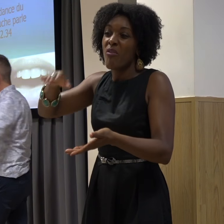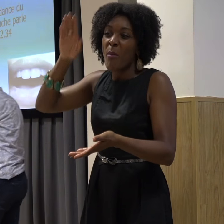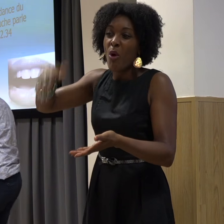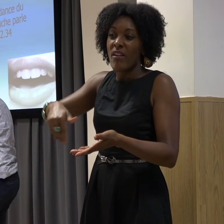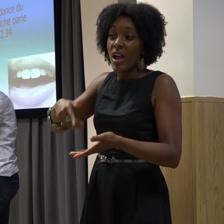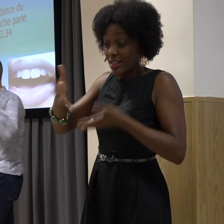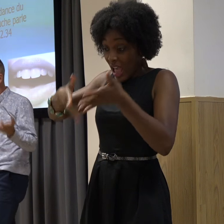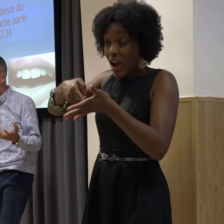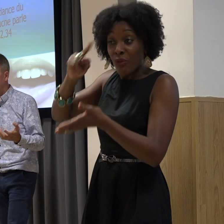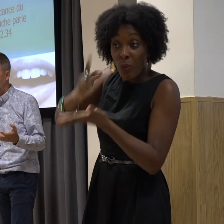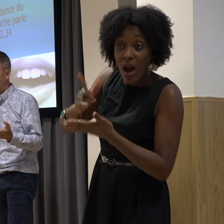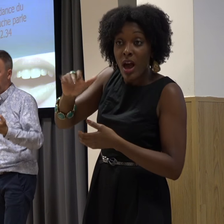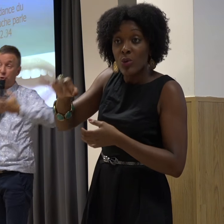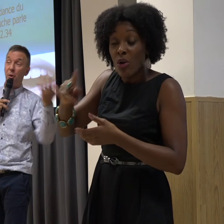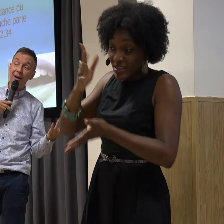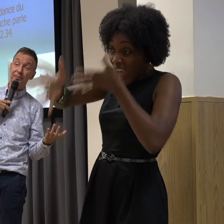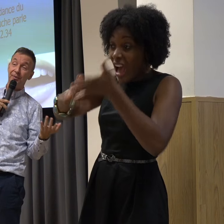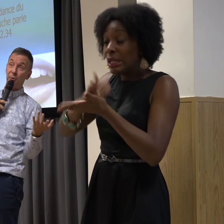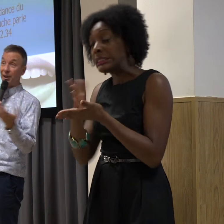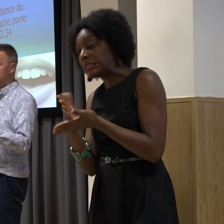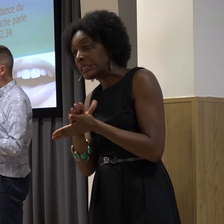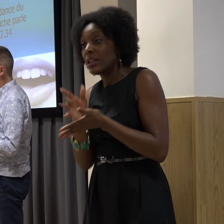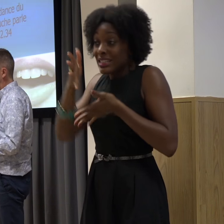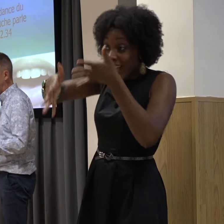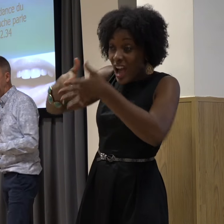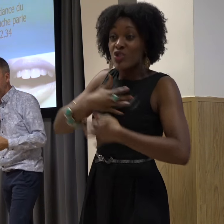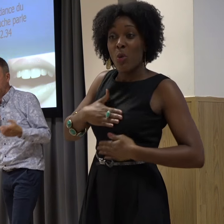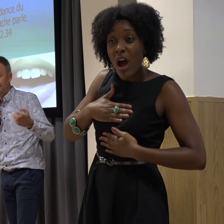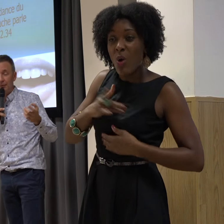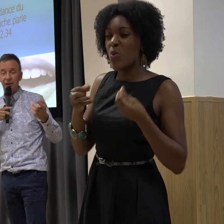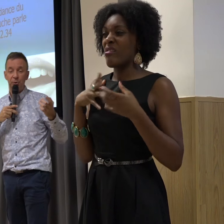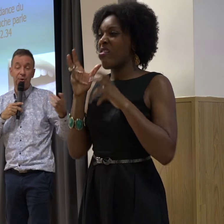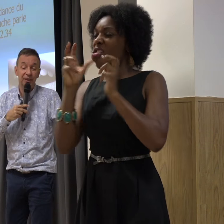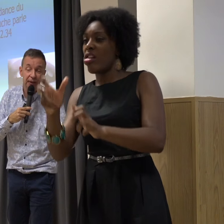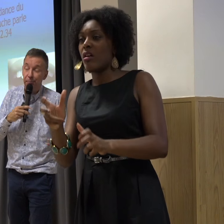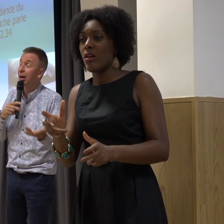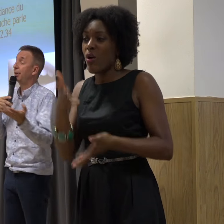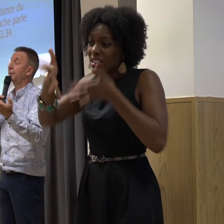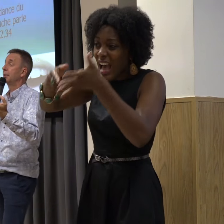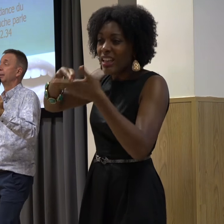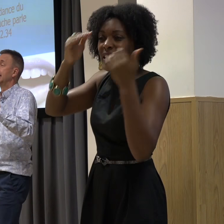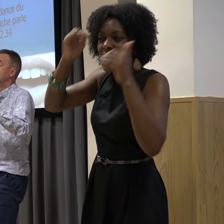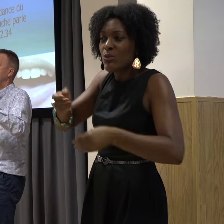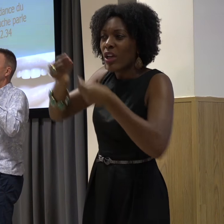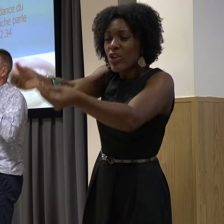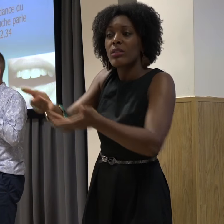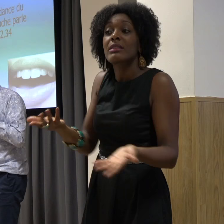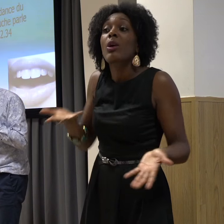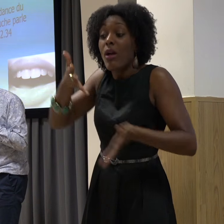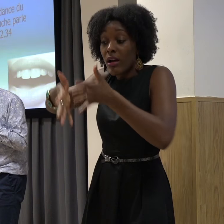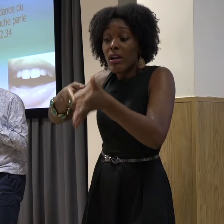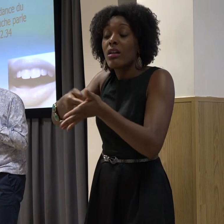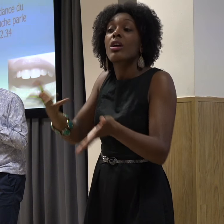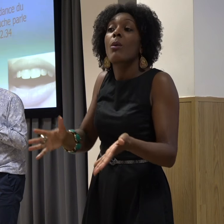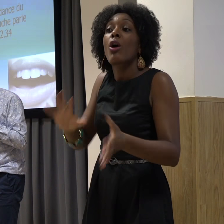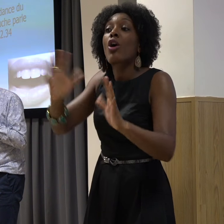pleine de foi ou de doute, de joie ou d'animosité ou de désespoir? Bref, comment est-ce que